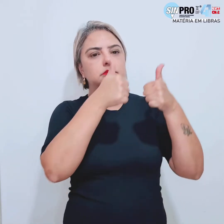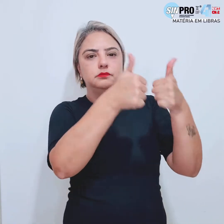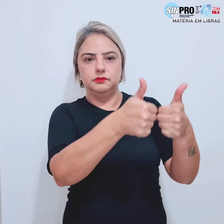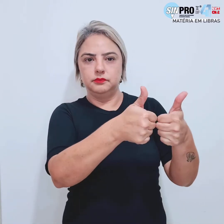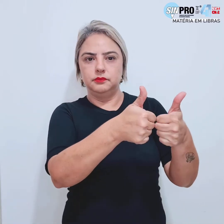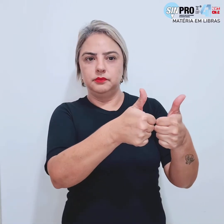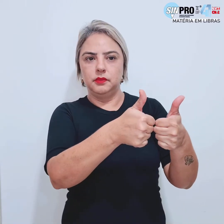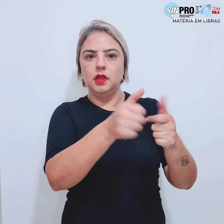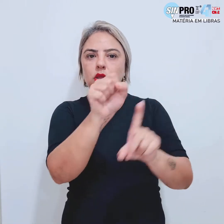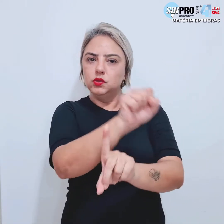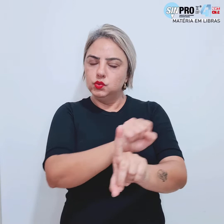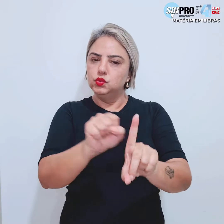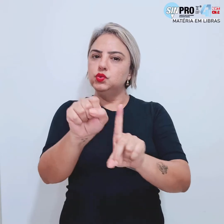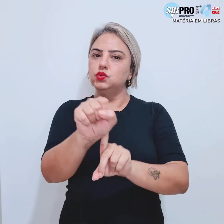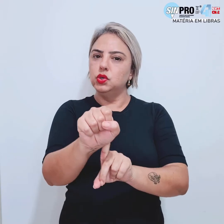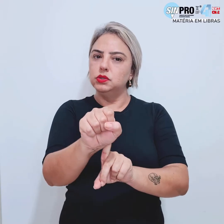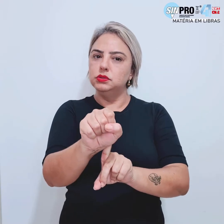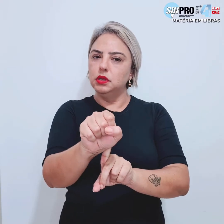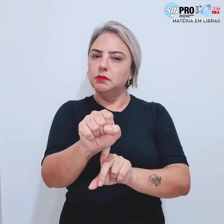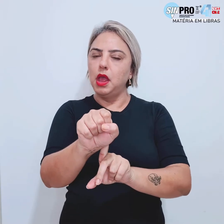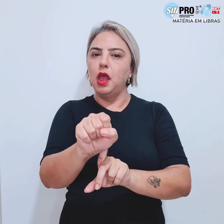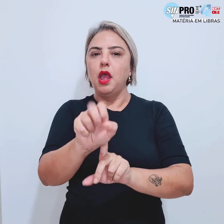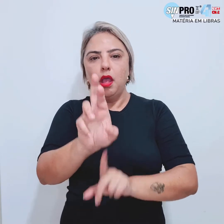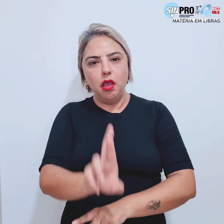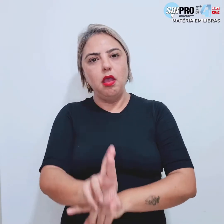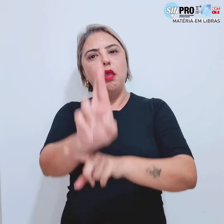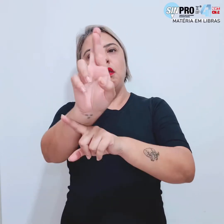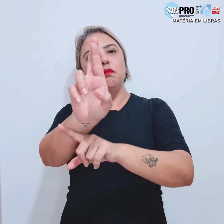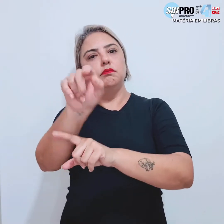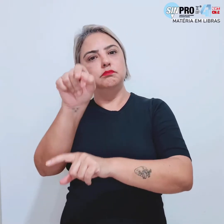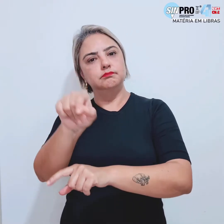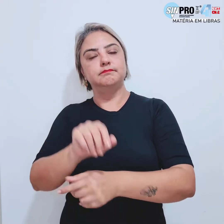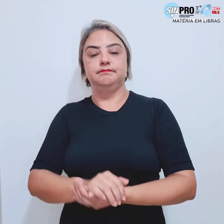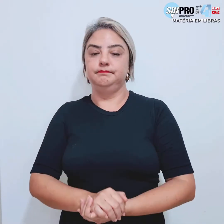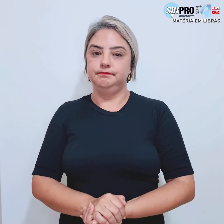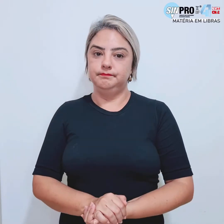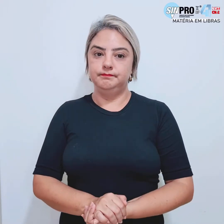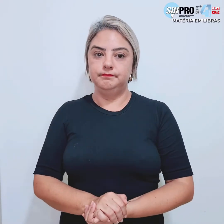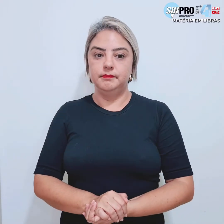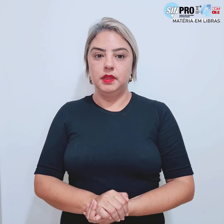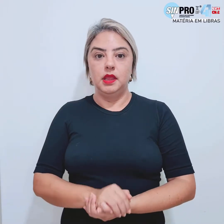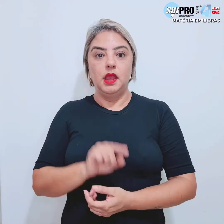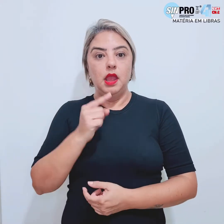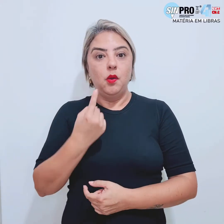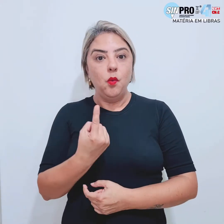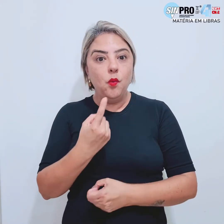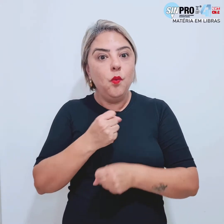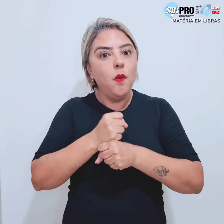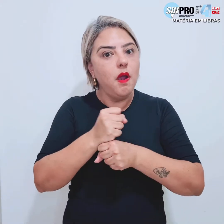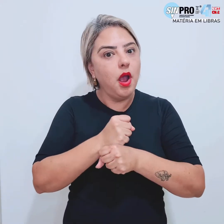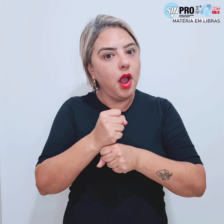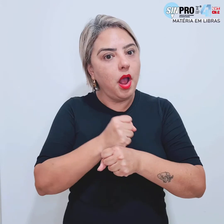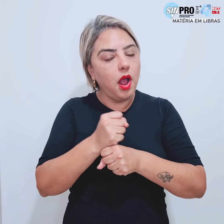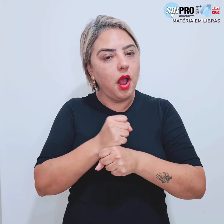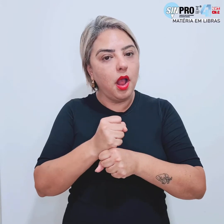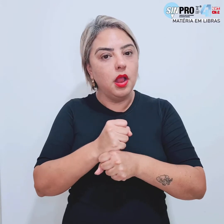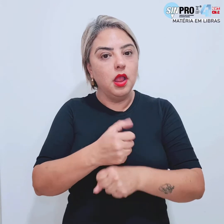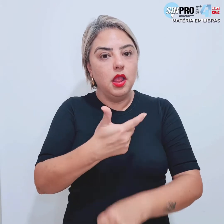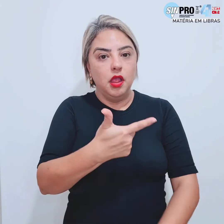qualidade, socialmente referenciada. Há exatamente um ano, em 26